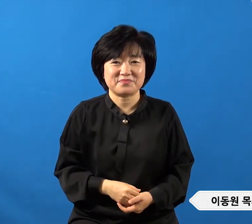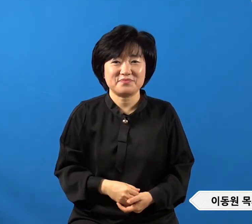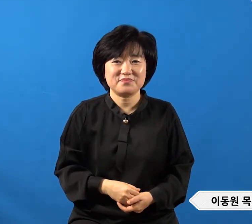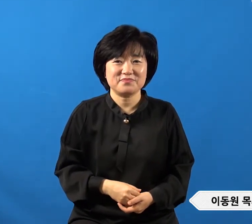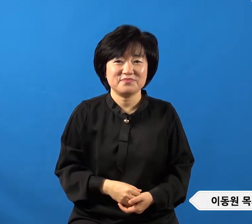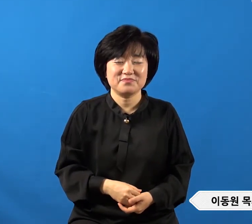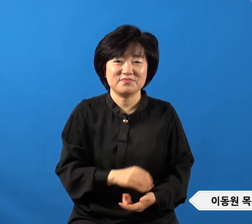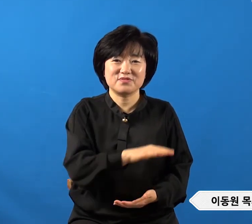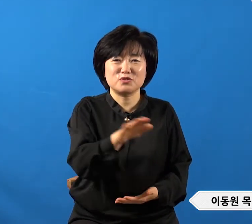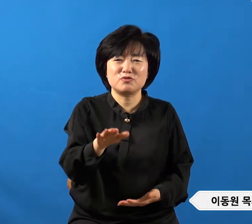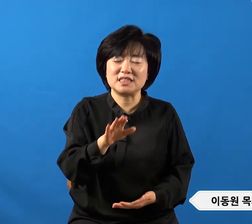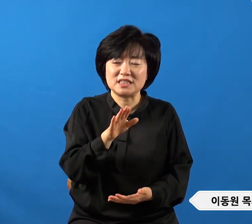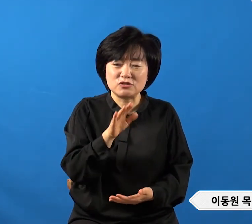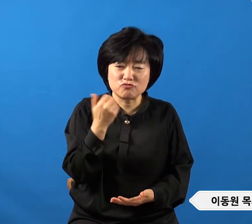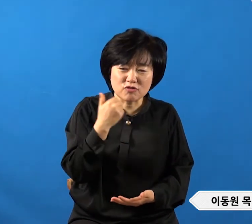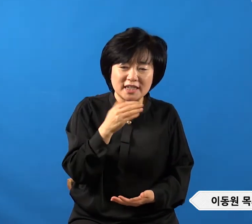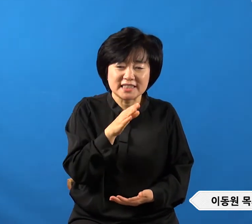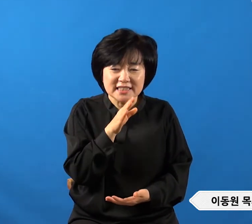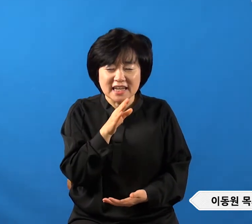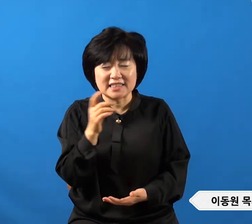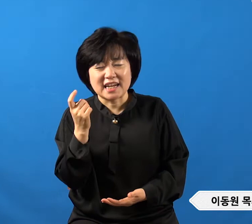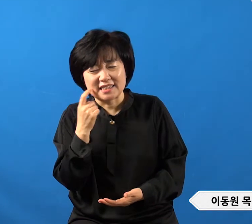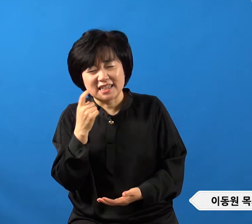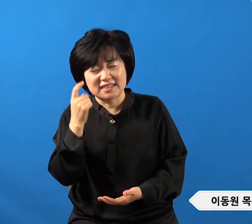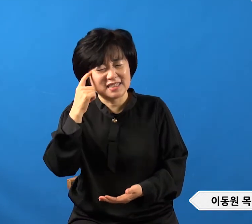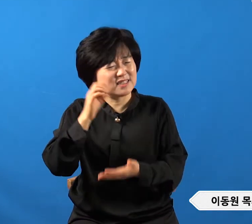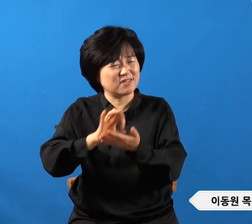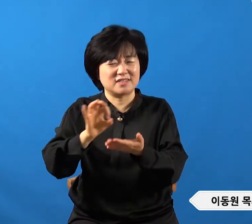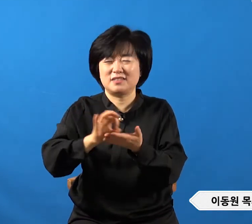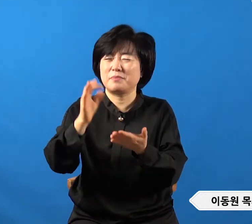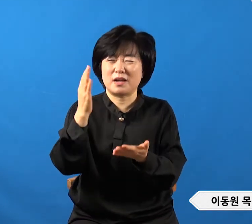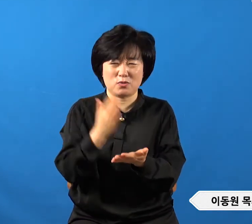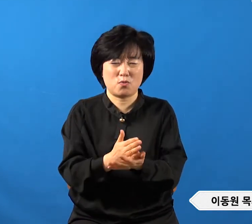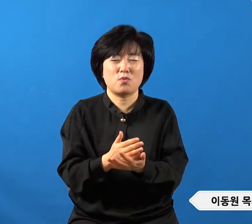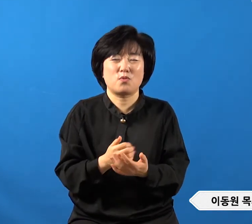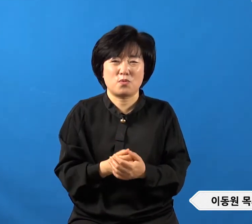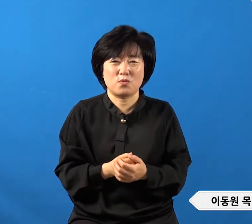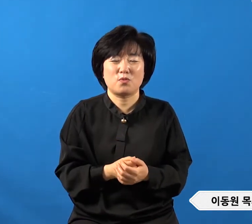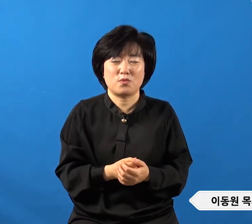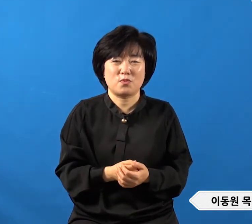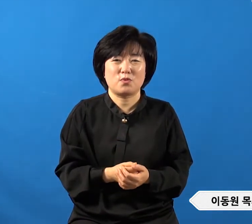우리 누가 진짜인지 가짜인지 신경 쓰지 말고